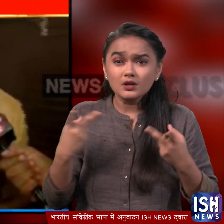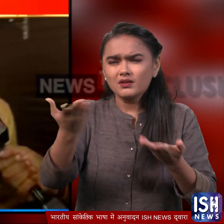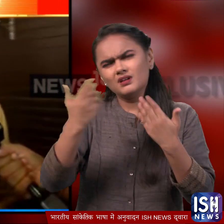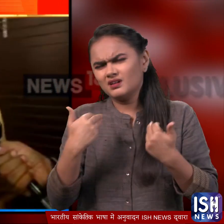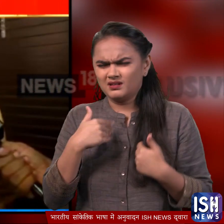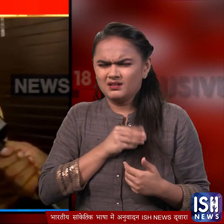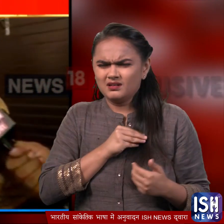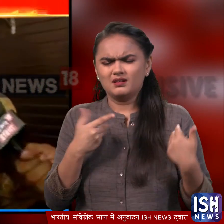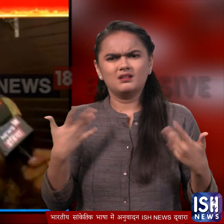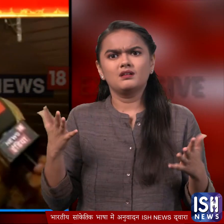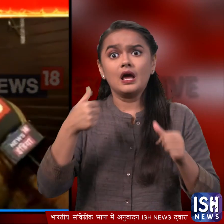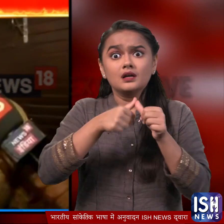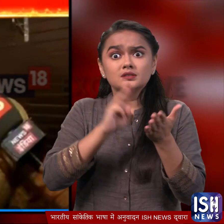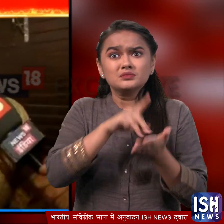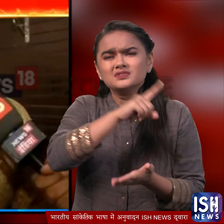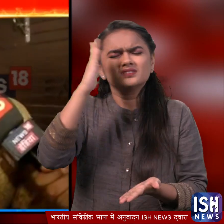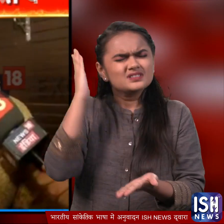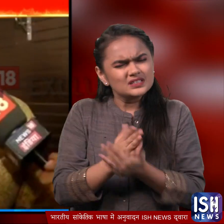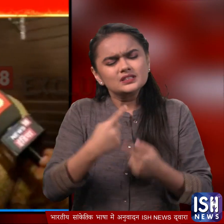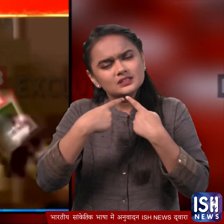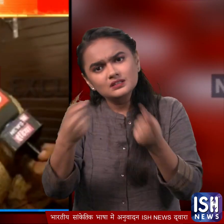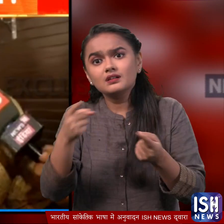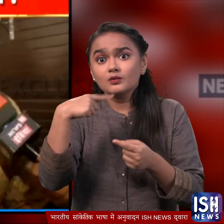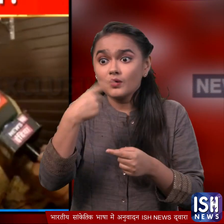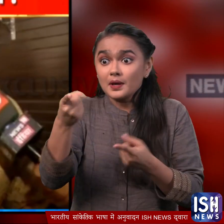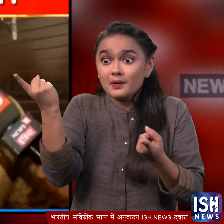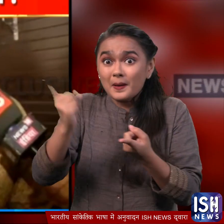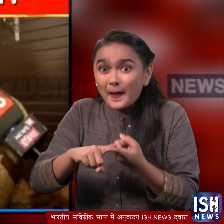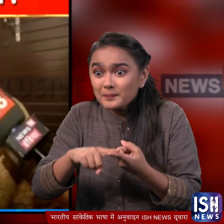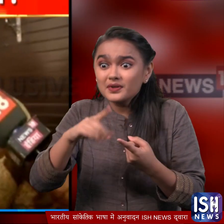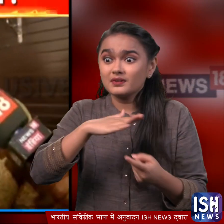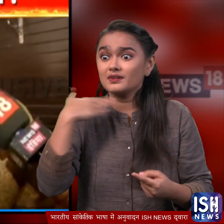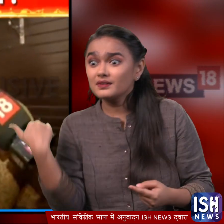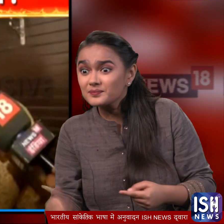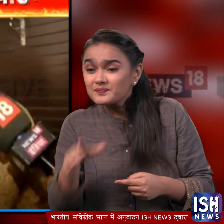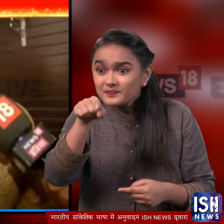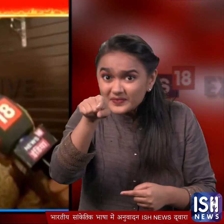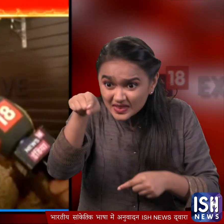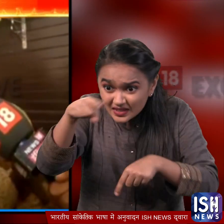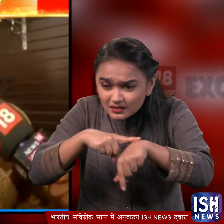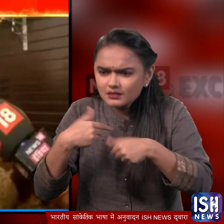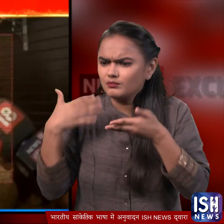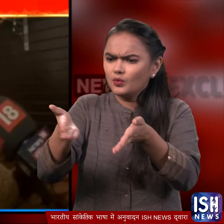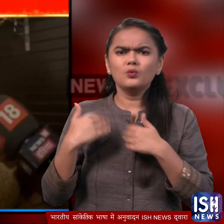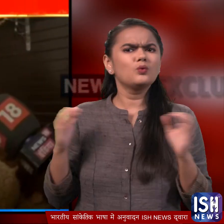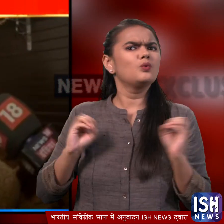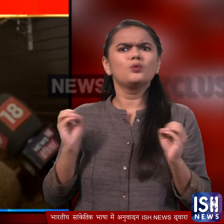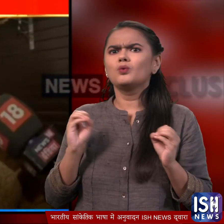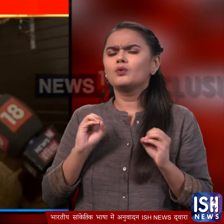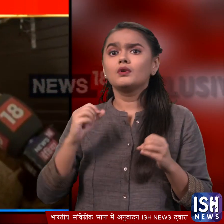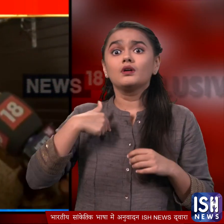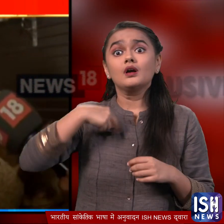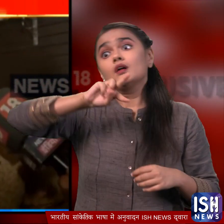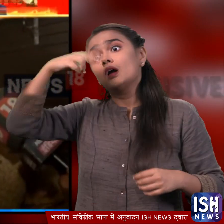निर्दोष हूँ। आशीष मिश्रा लगातार ये दावा कर रहे हैं कि जिस समय हादसा हुआ और लोगों की जान गई वो वहां नहीं थे। उन्होंने उनके